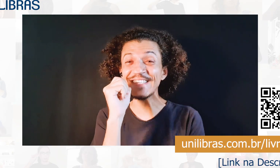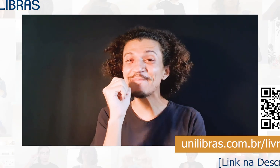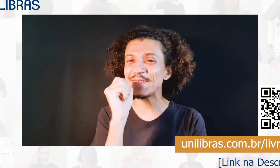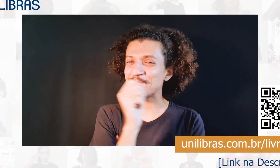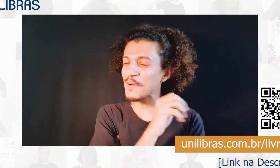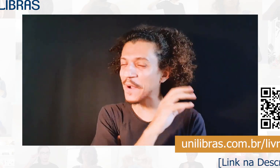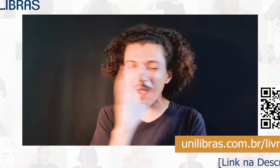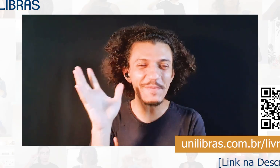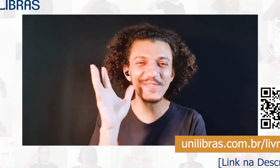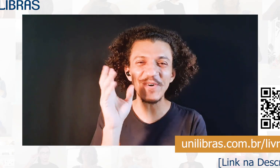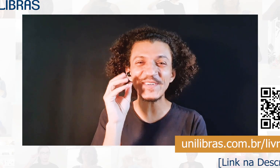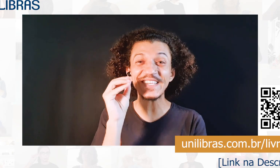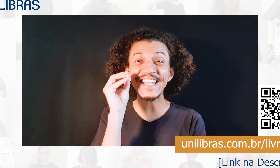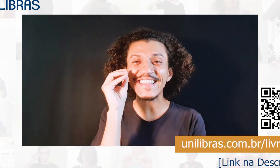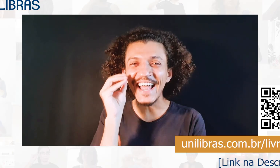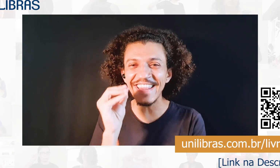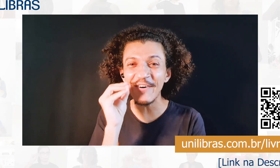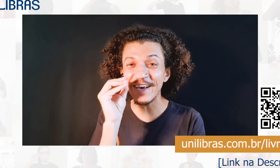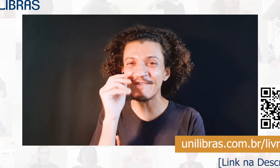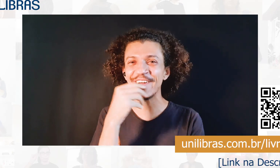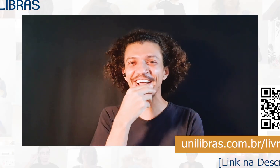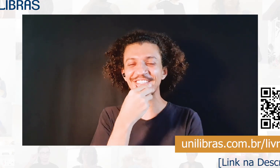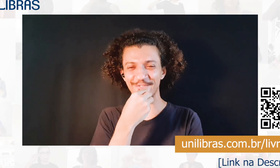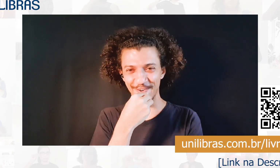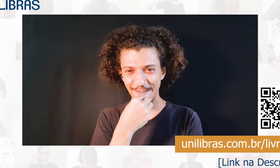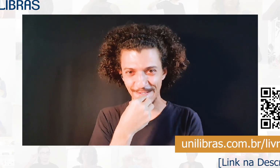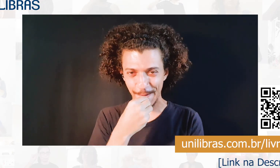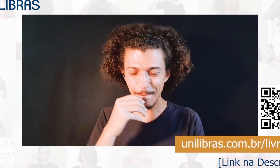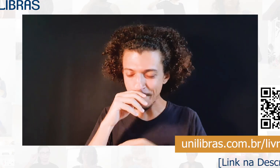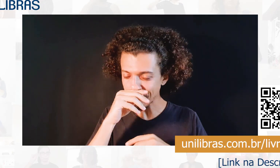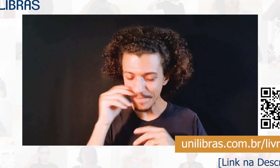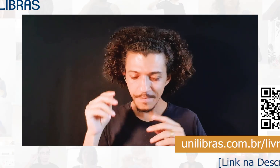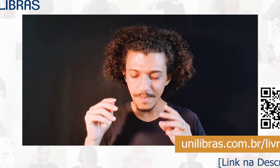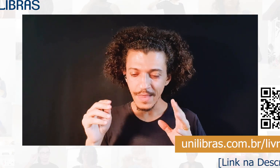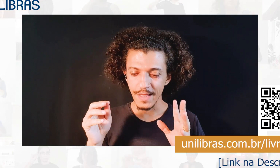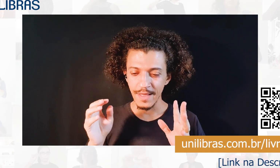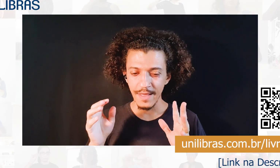forma simples para qualquer pessoa conseguir entender o que é fonética e fonologia.